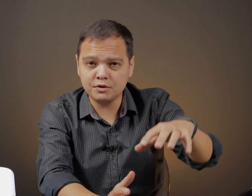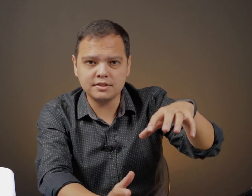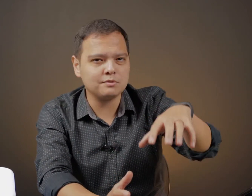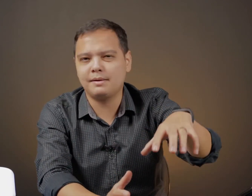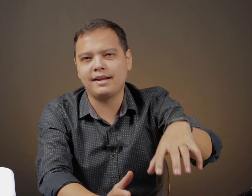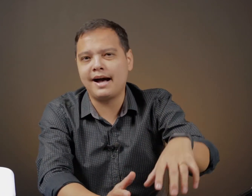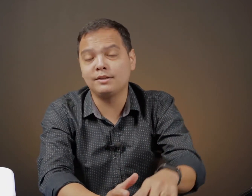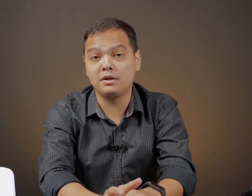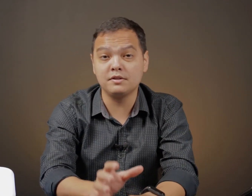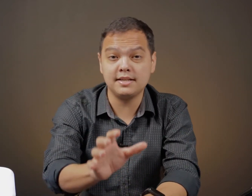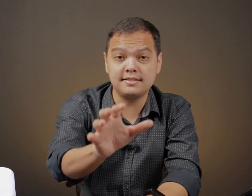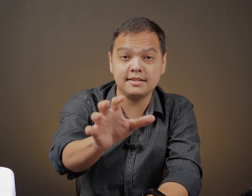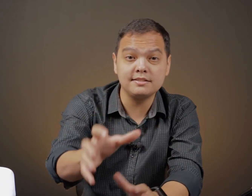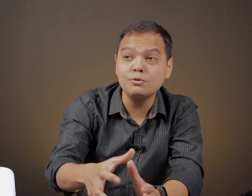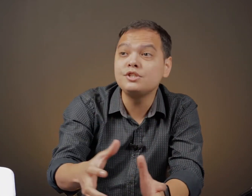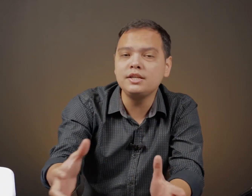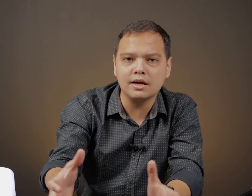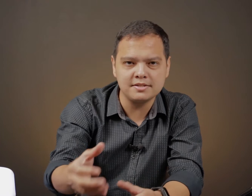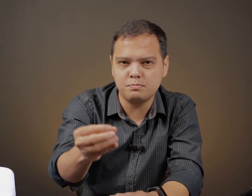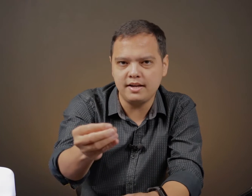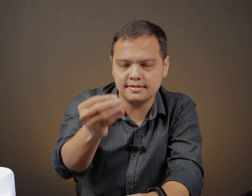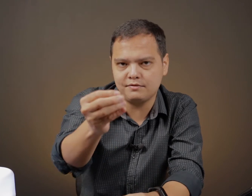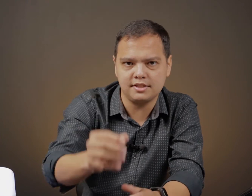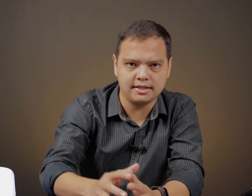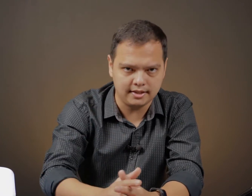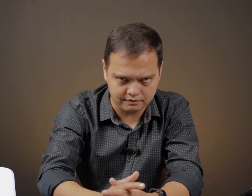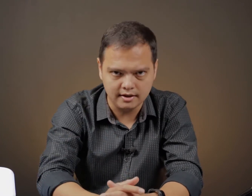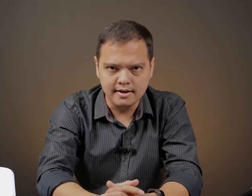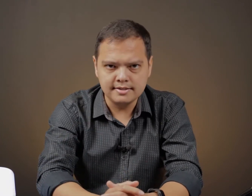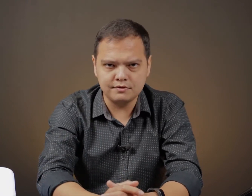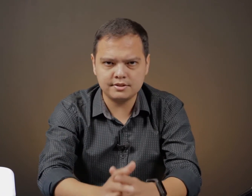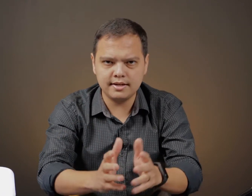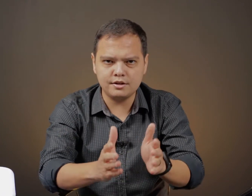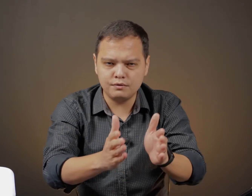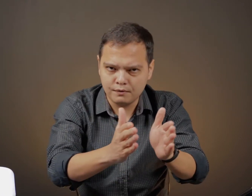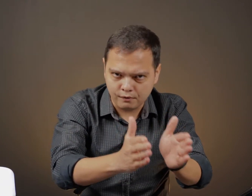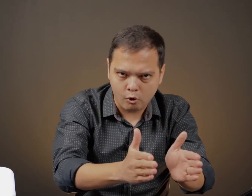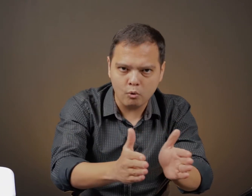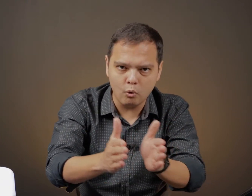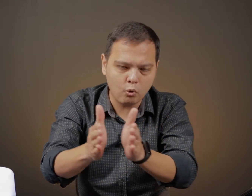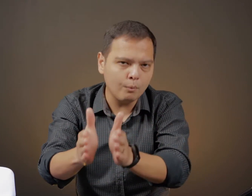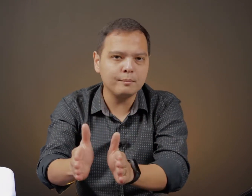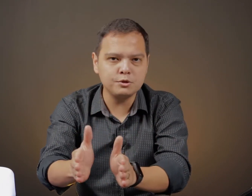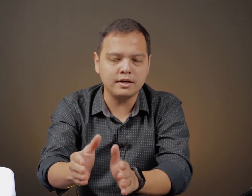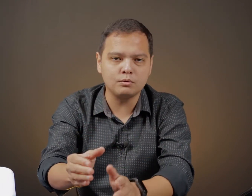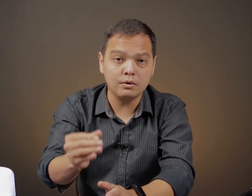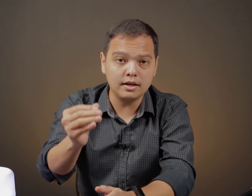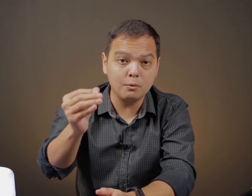você não saiba nada ou que você esteja desiludida com as experiências que você já teve, se você tiver o foco, o comprometimento e o